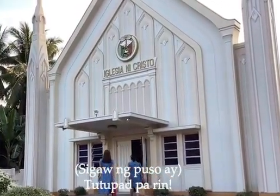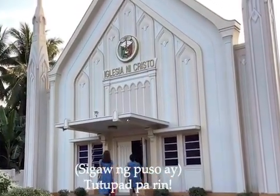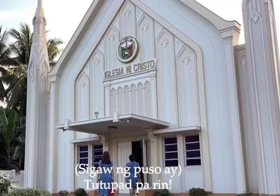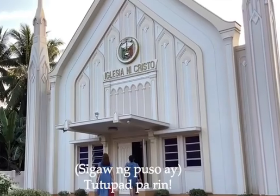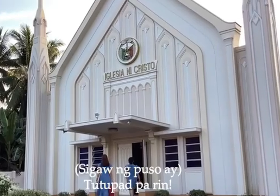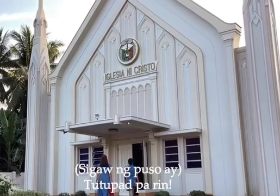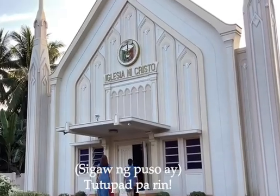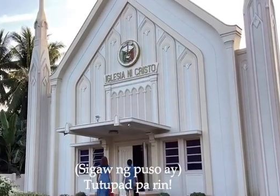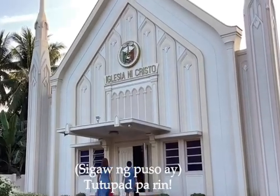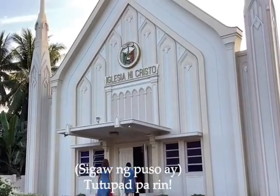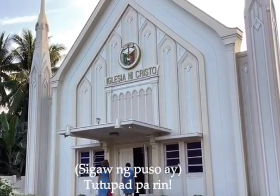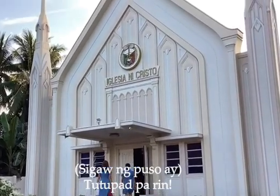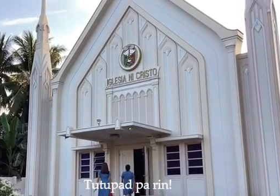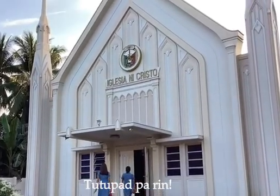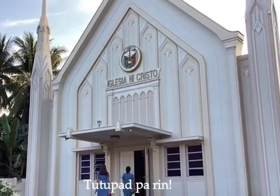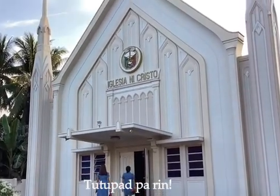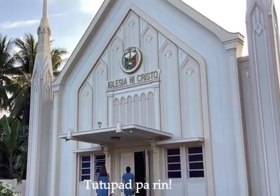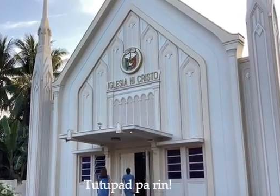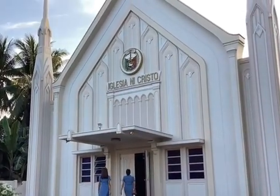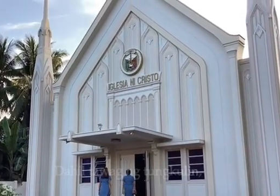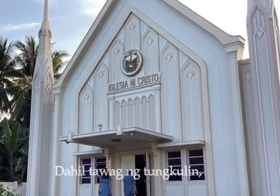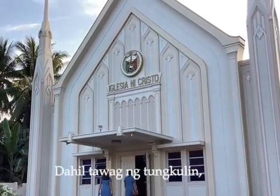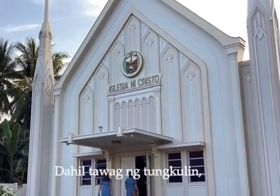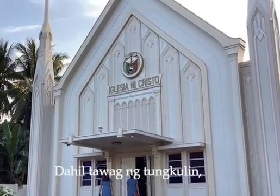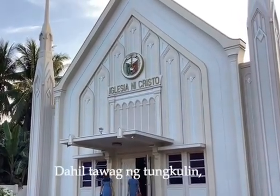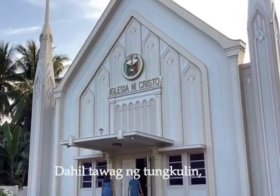pa rin. Dahil tawag ng